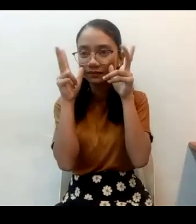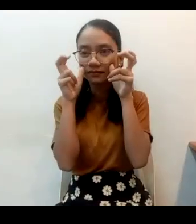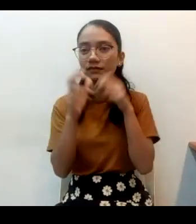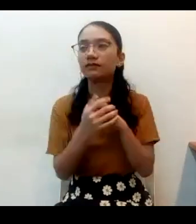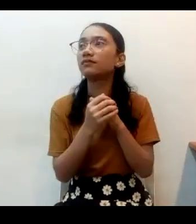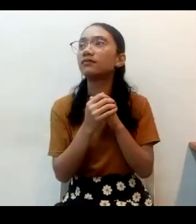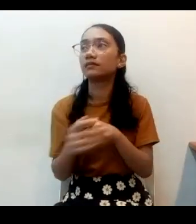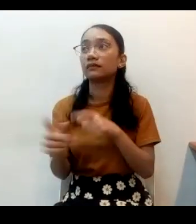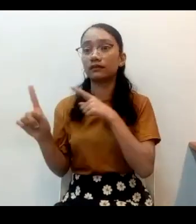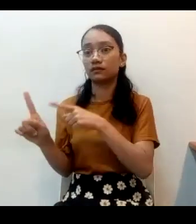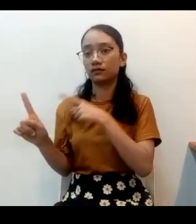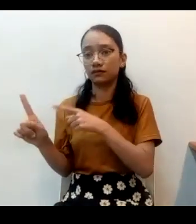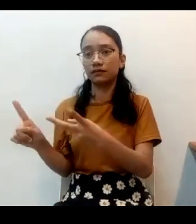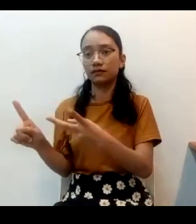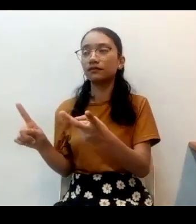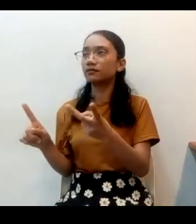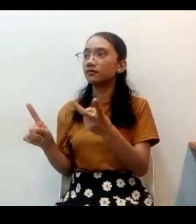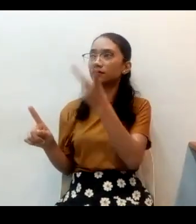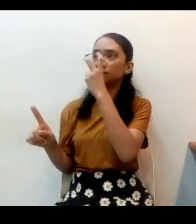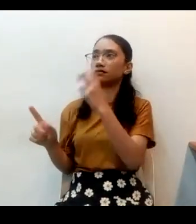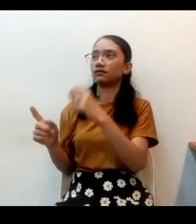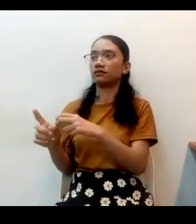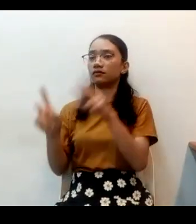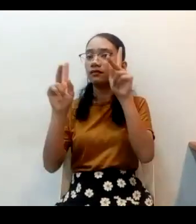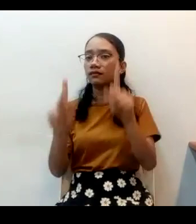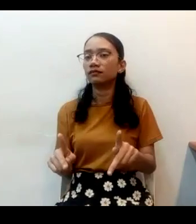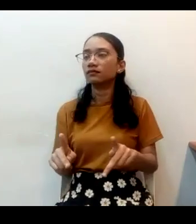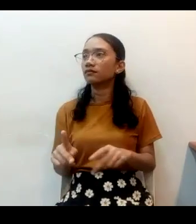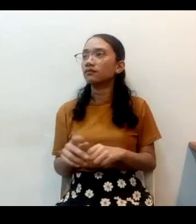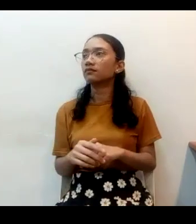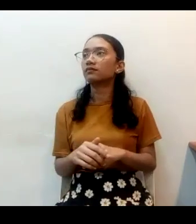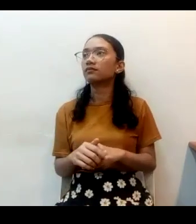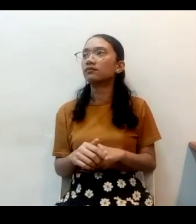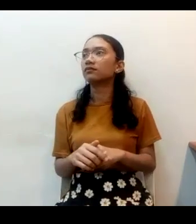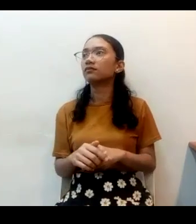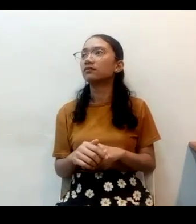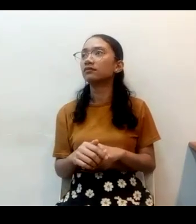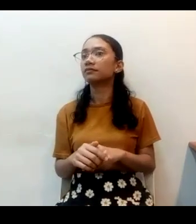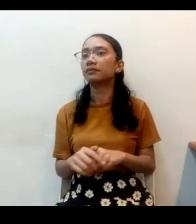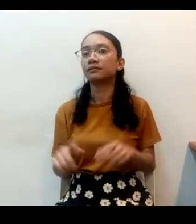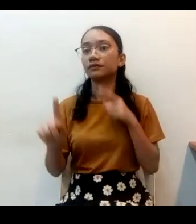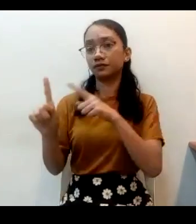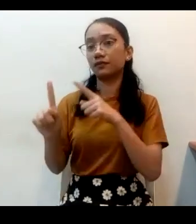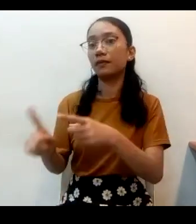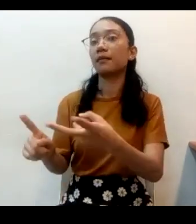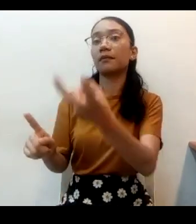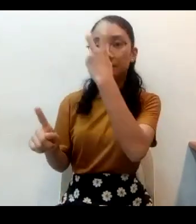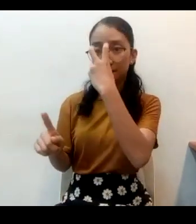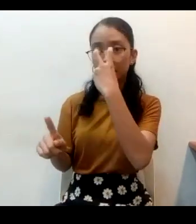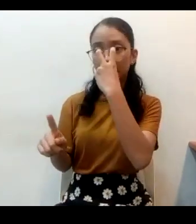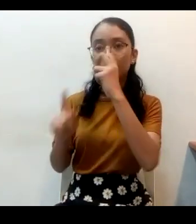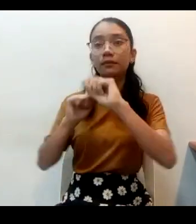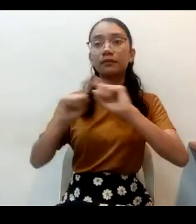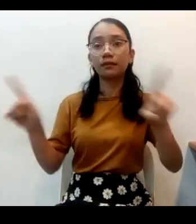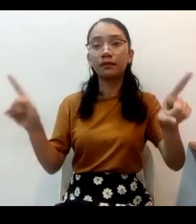the blind, a man who was blind but opened the eyes cannot follow